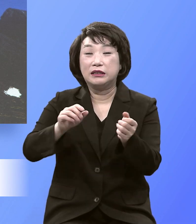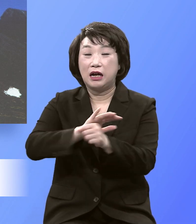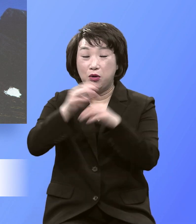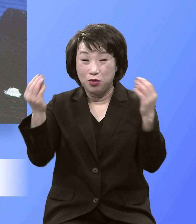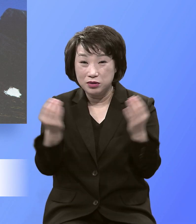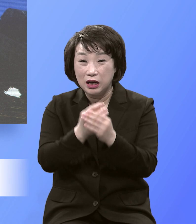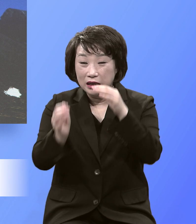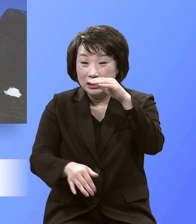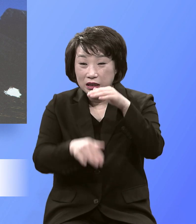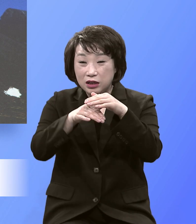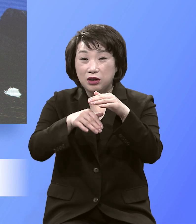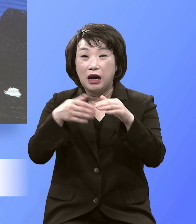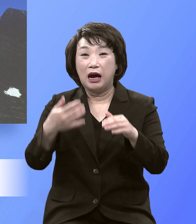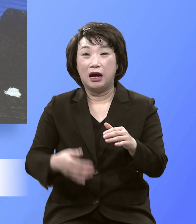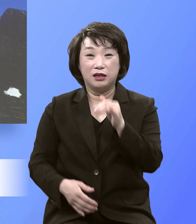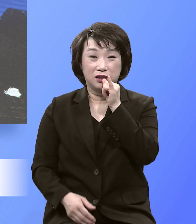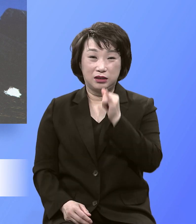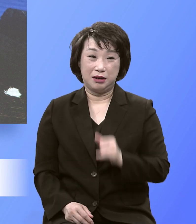사랑이 이루어지지 못해서